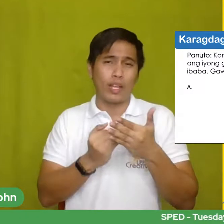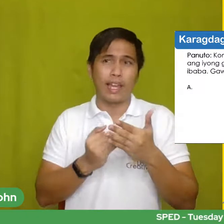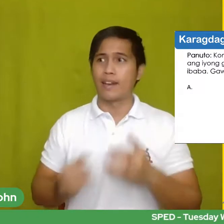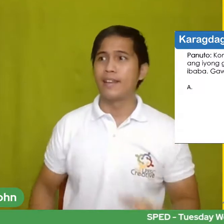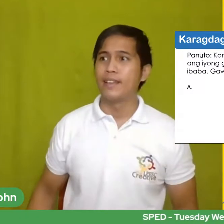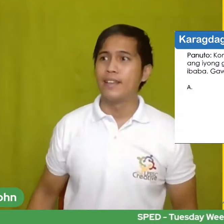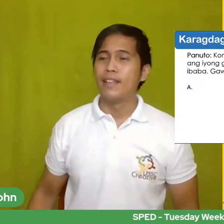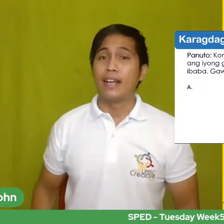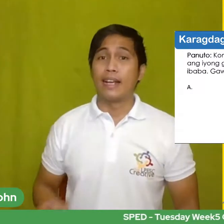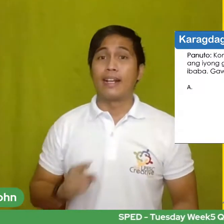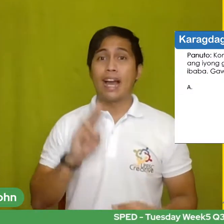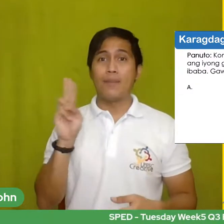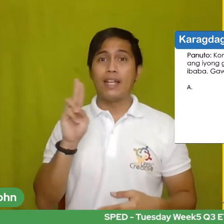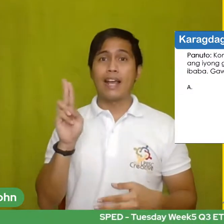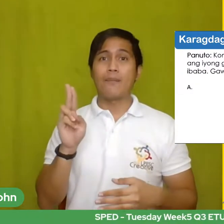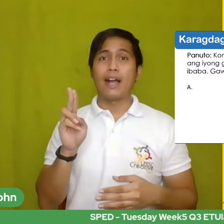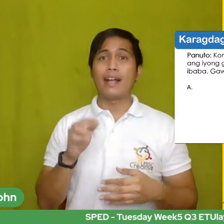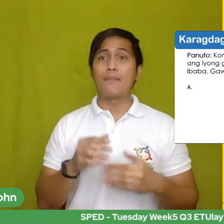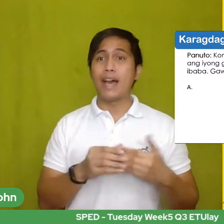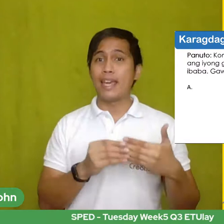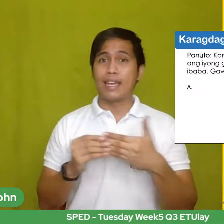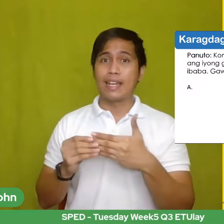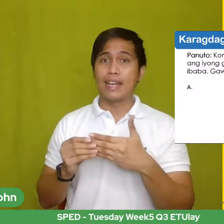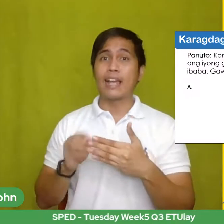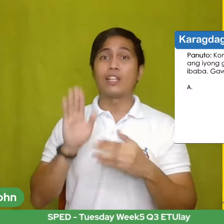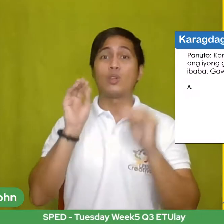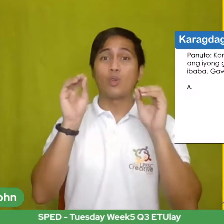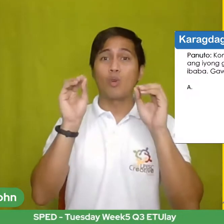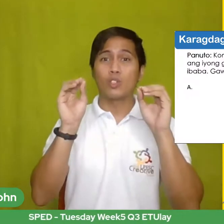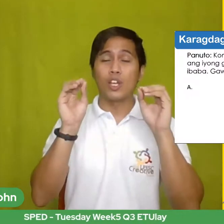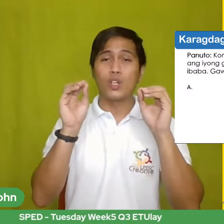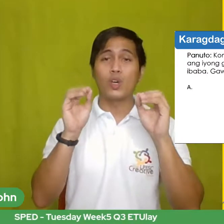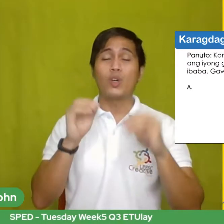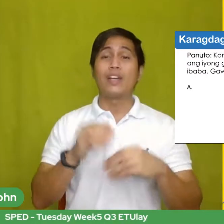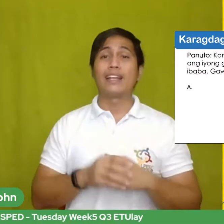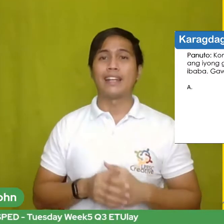yan? Gamit ang mga gabay na tinuro ko sa inyo kanina.